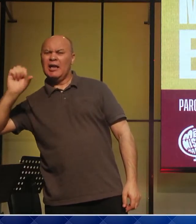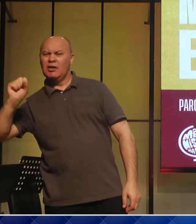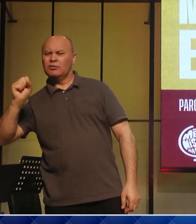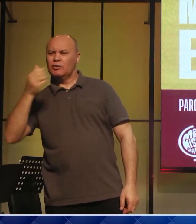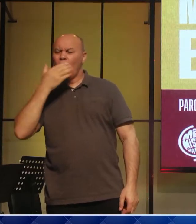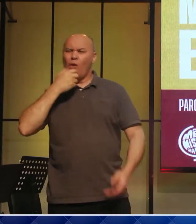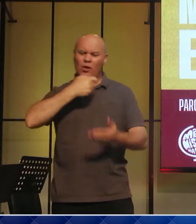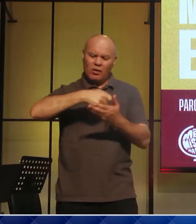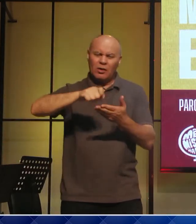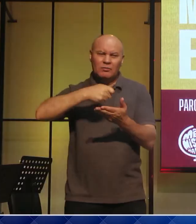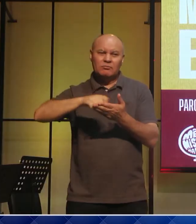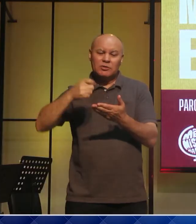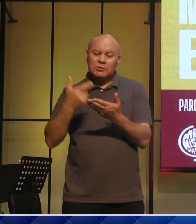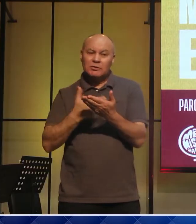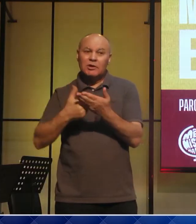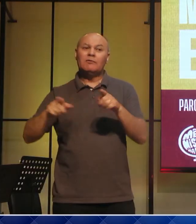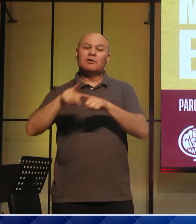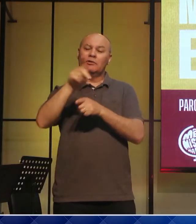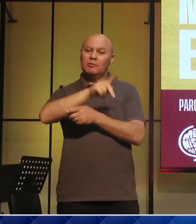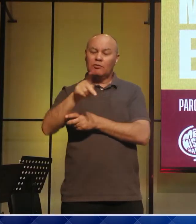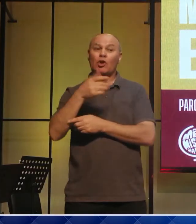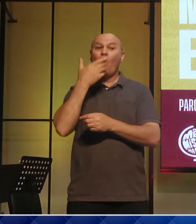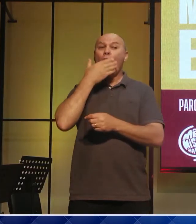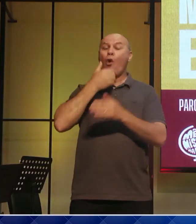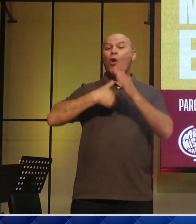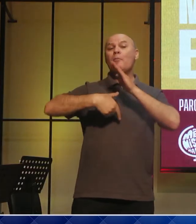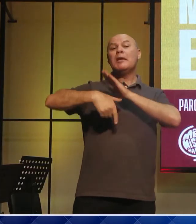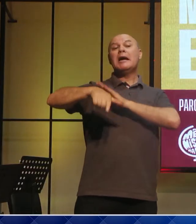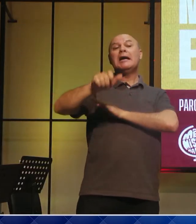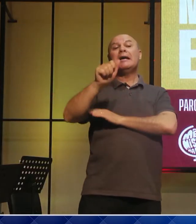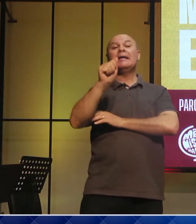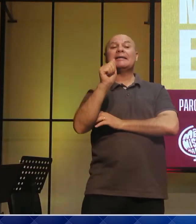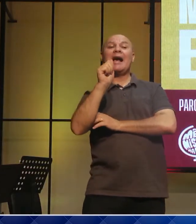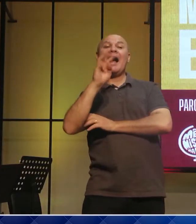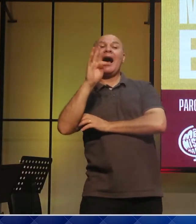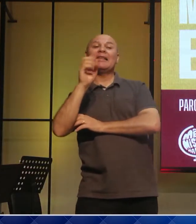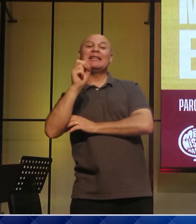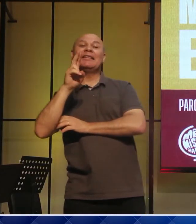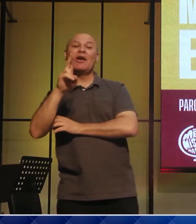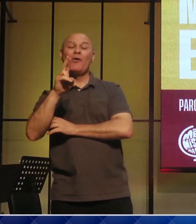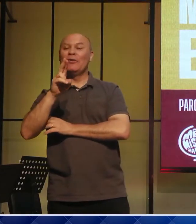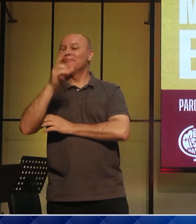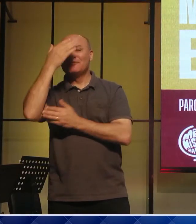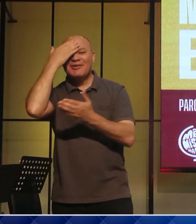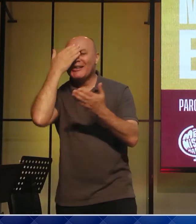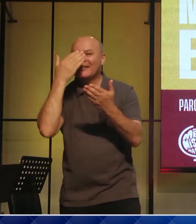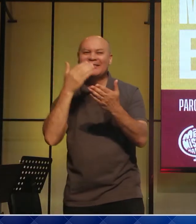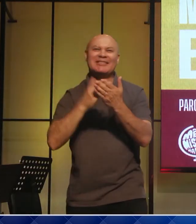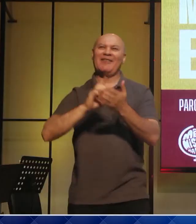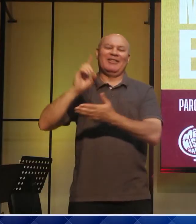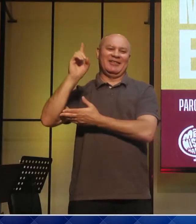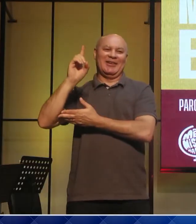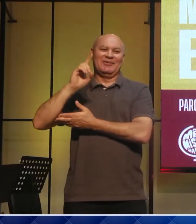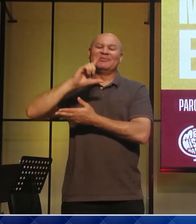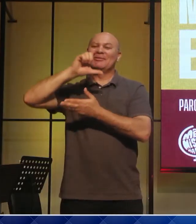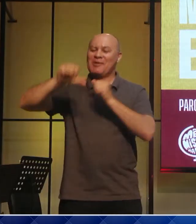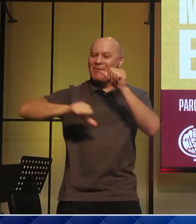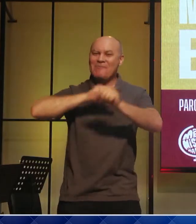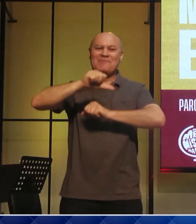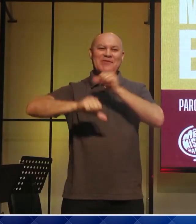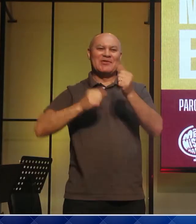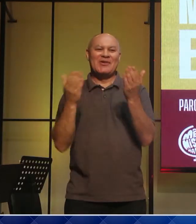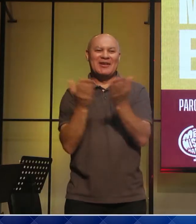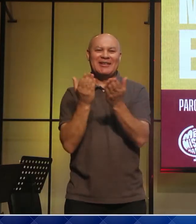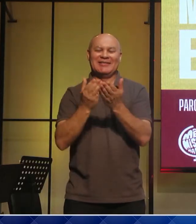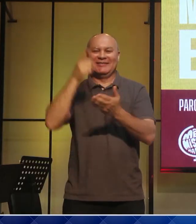Oxford, e ele era ateu, e ele recebe Jesus quando C.R. Tolkien, do Senhor dos Anéis, prega ele. C.R.